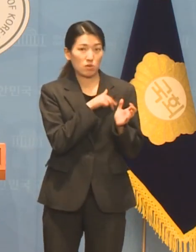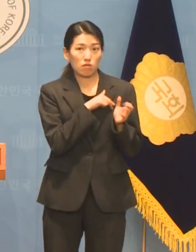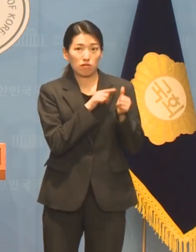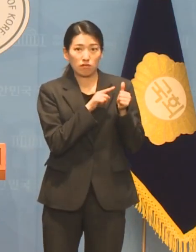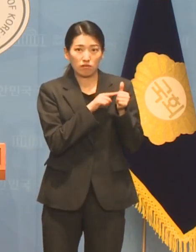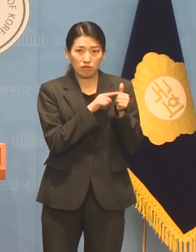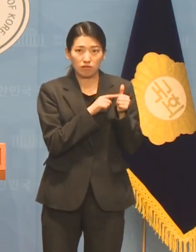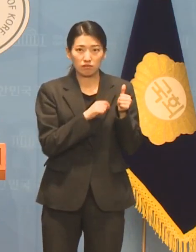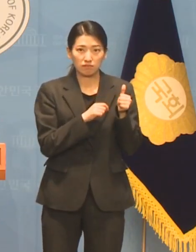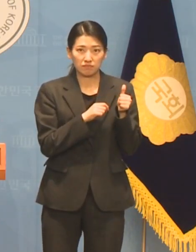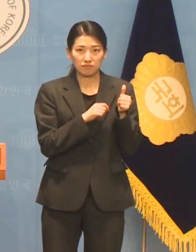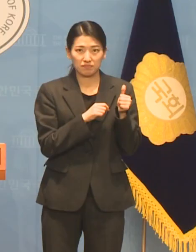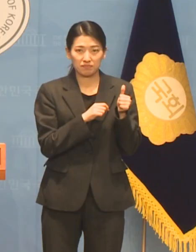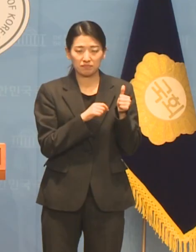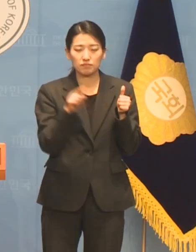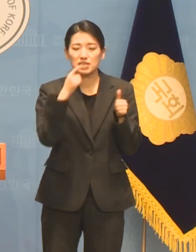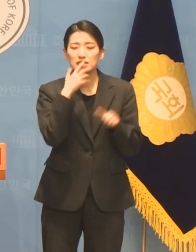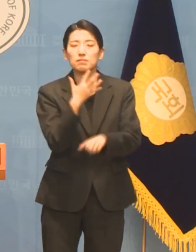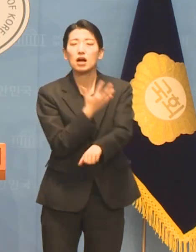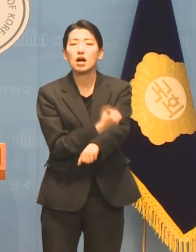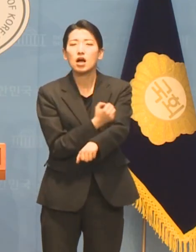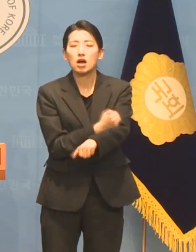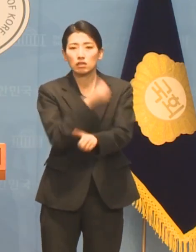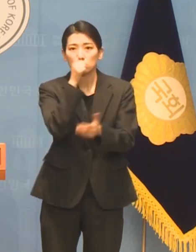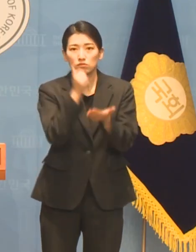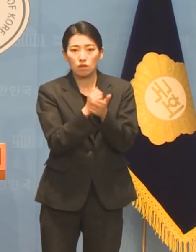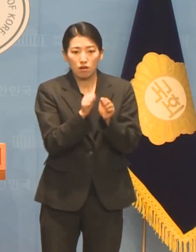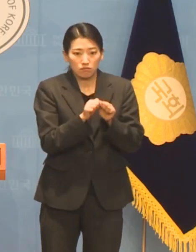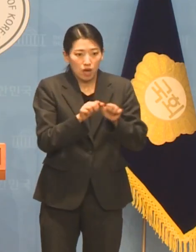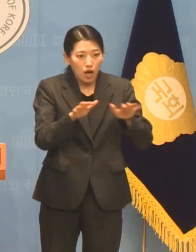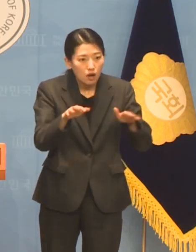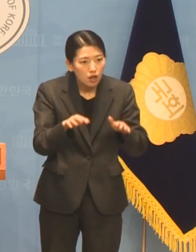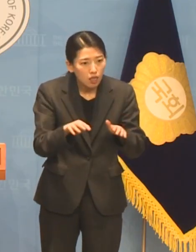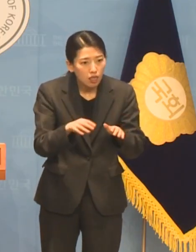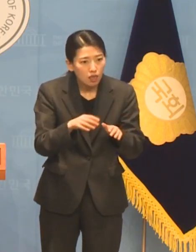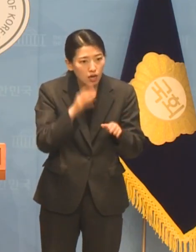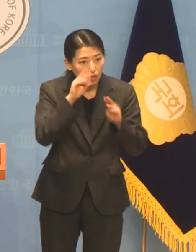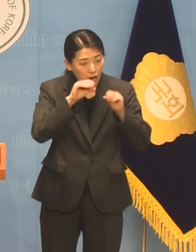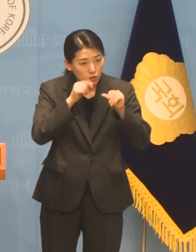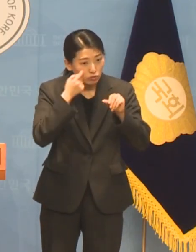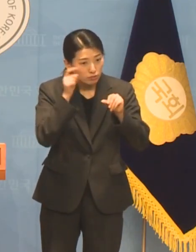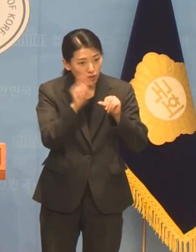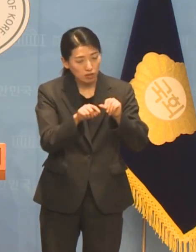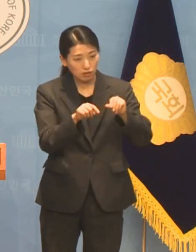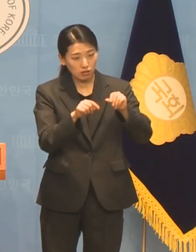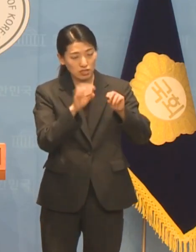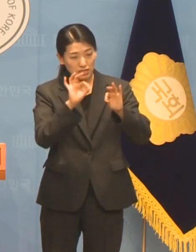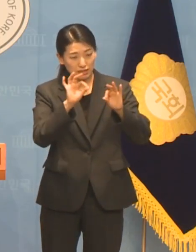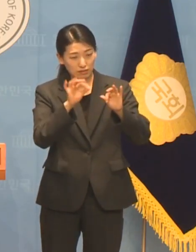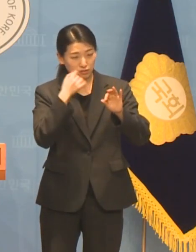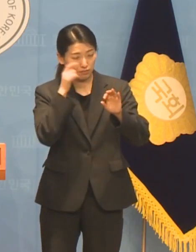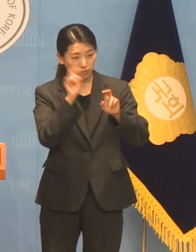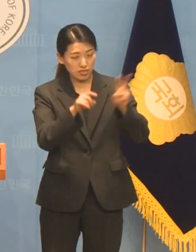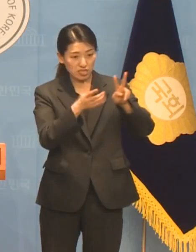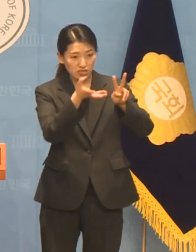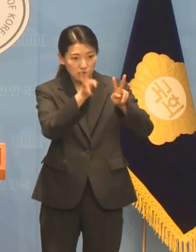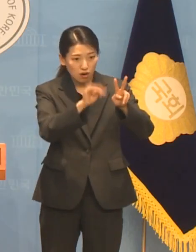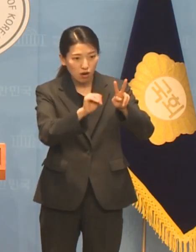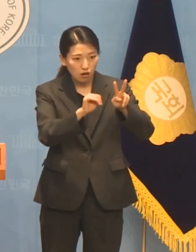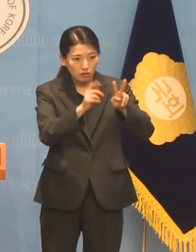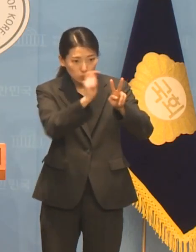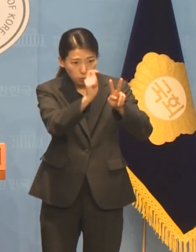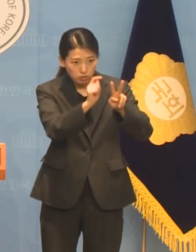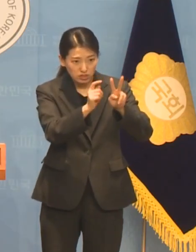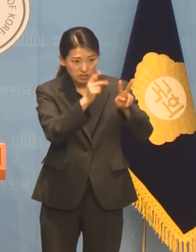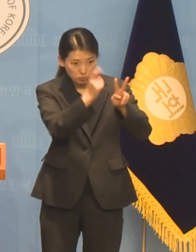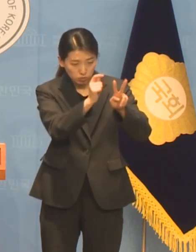뉴데일리 보도를 통해 마약 범죄 규모가 이제는 톤 단위까지 되어가고 있는데 마약 수사하는 비용을 깎아버리는 게 말이